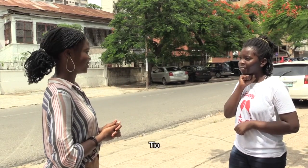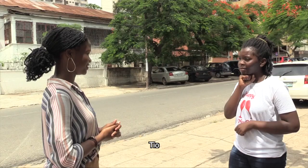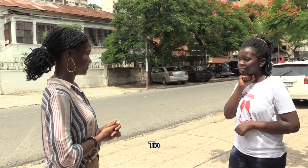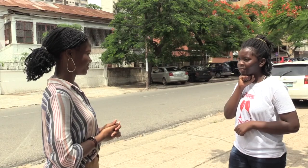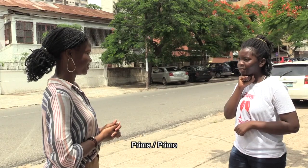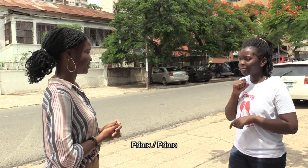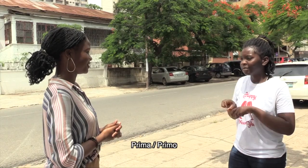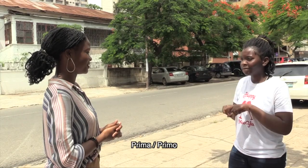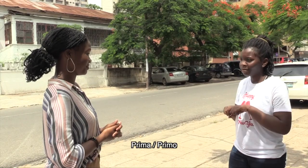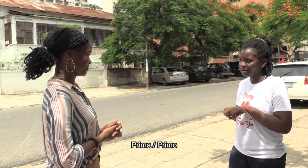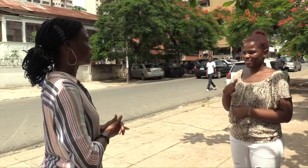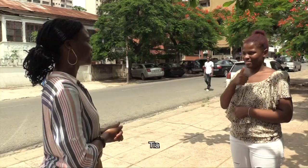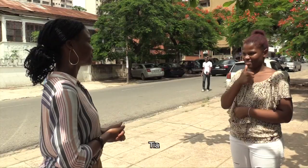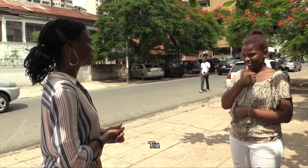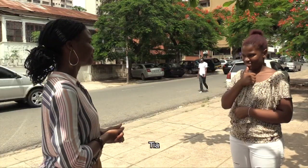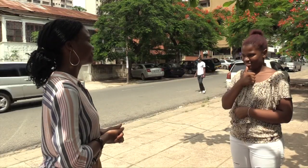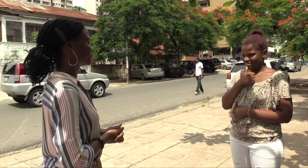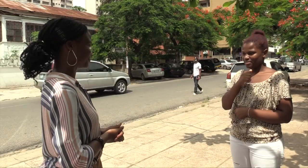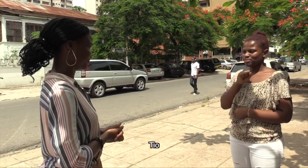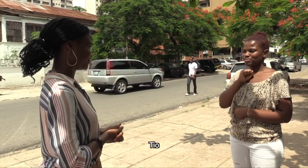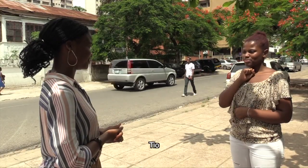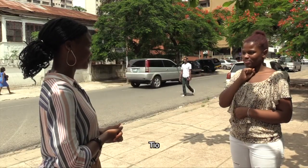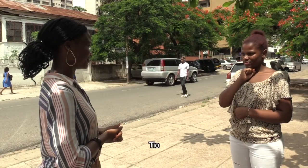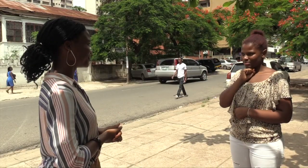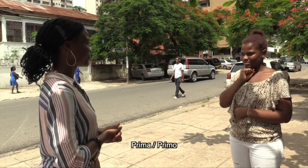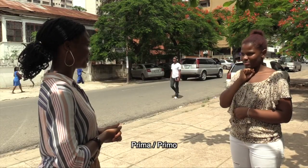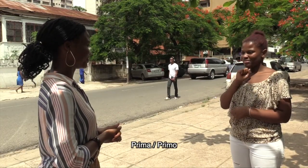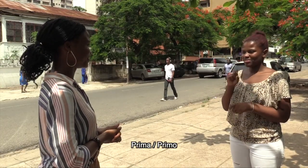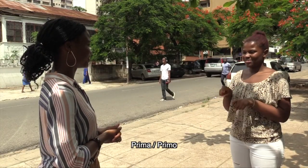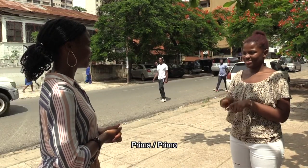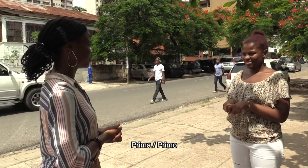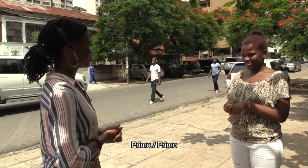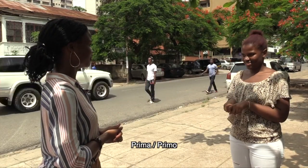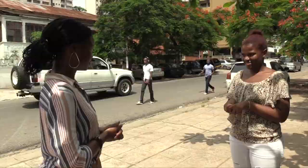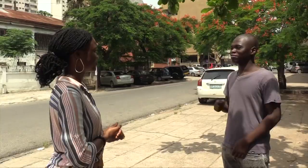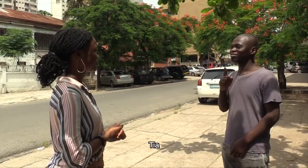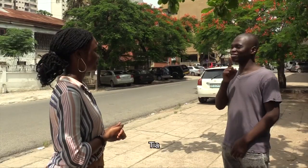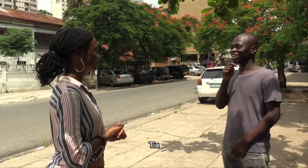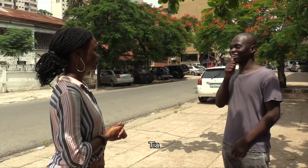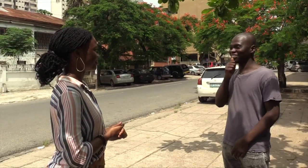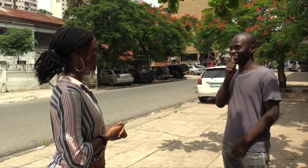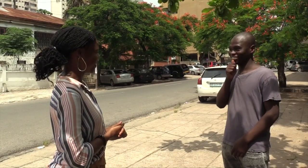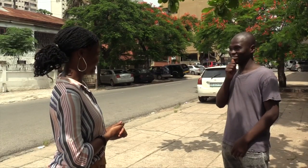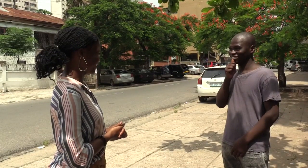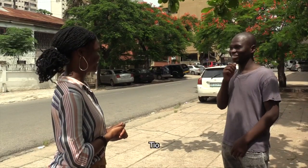tio, prima, primo. Tia, tio, prima, primo. Tia,